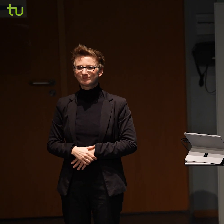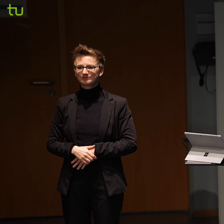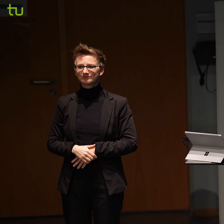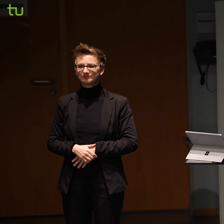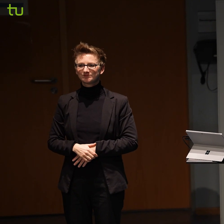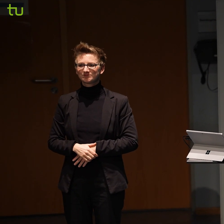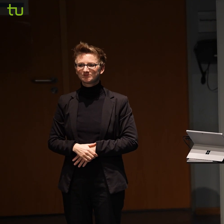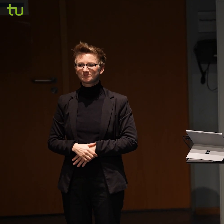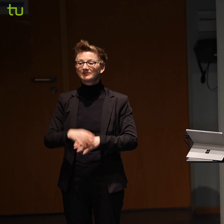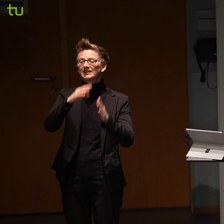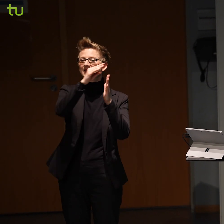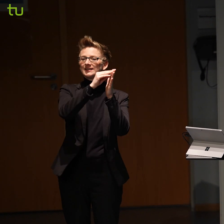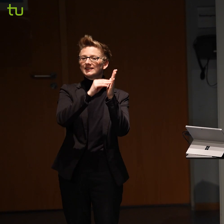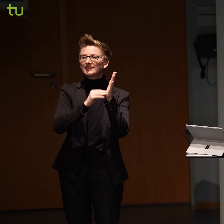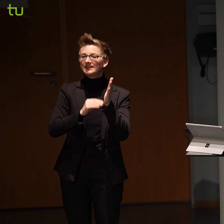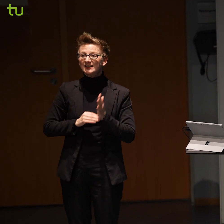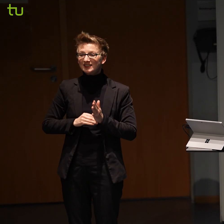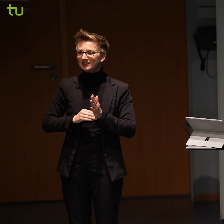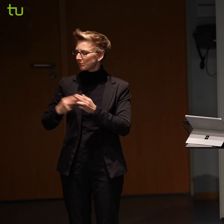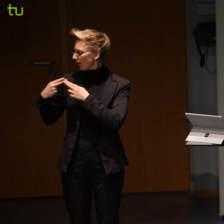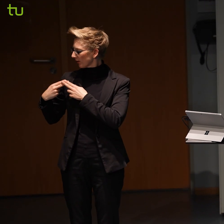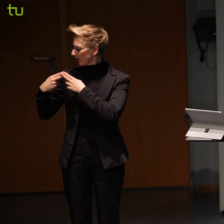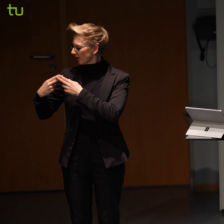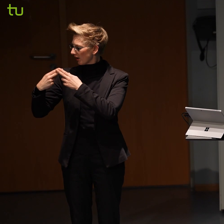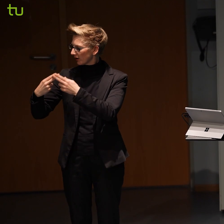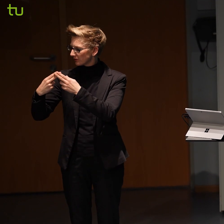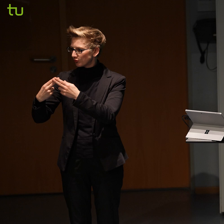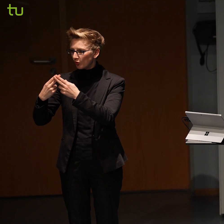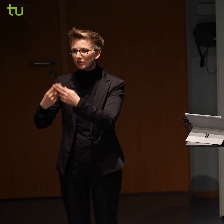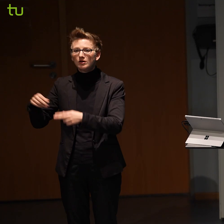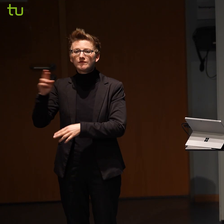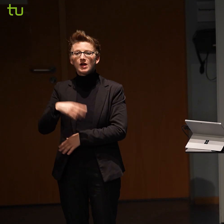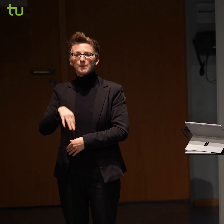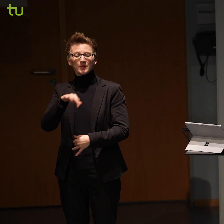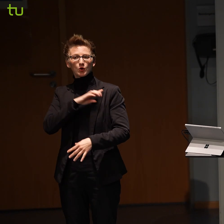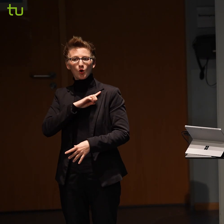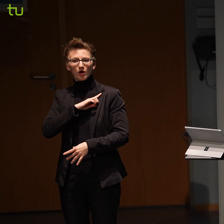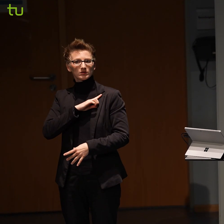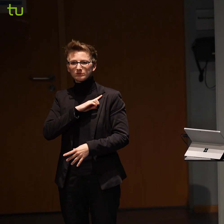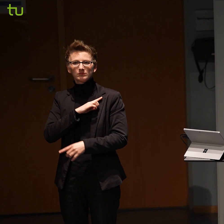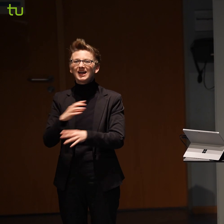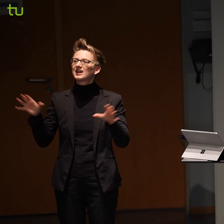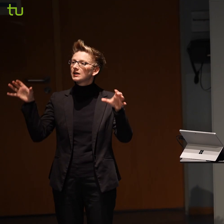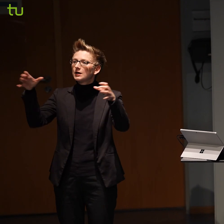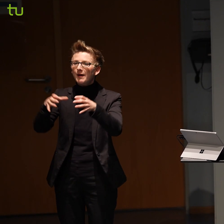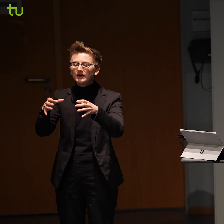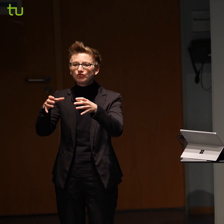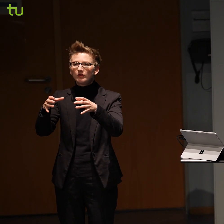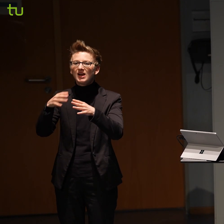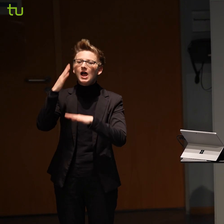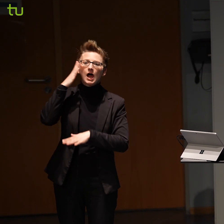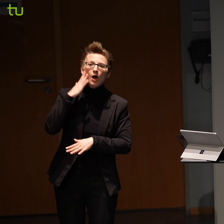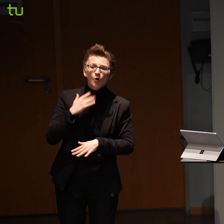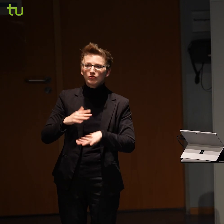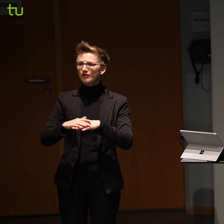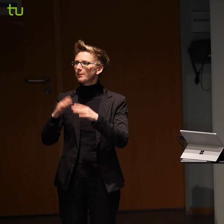über Generationen hinweg der Gemeinschaft und allen Rängen und Hautfarben und